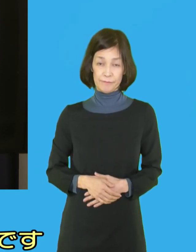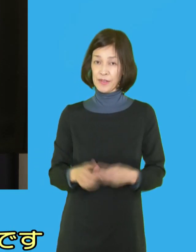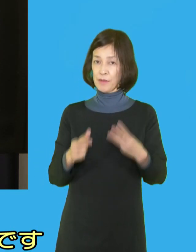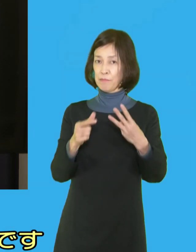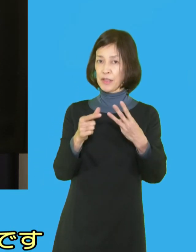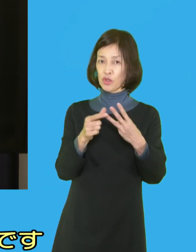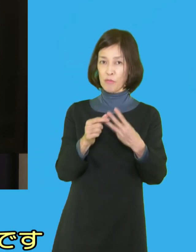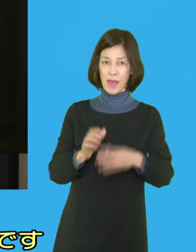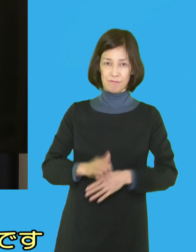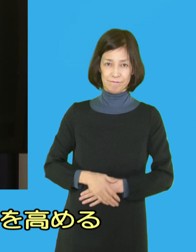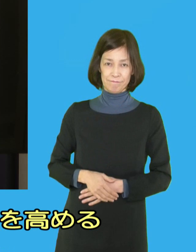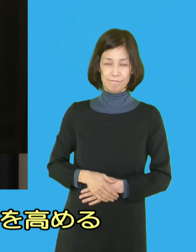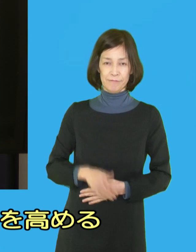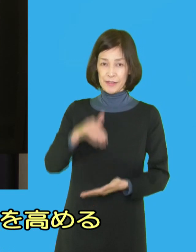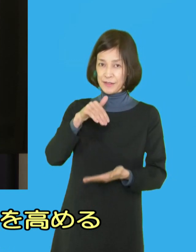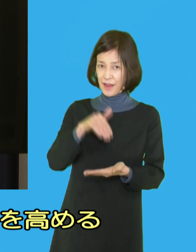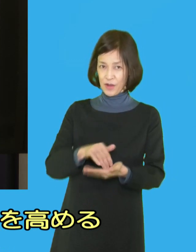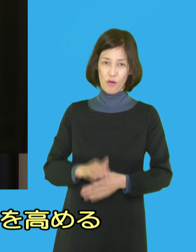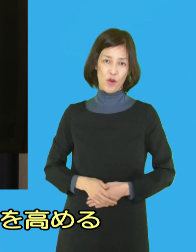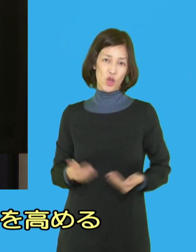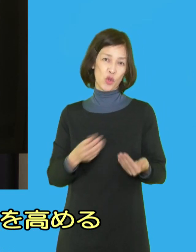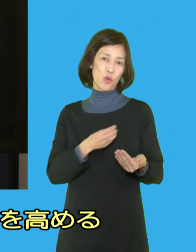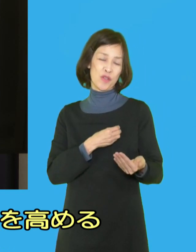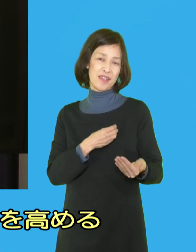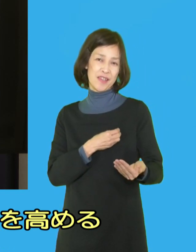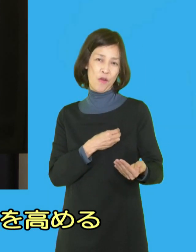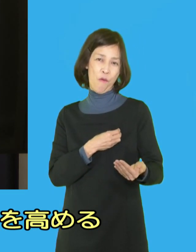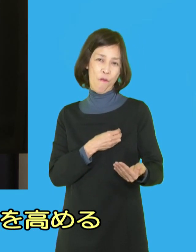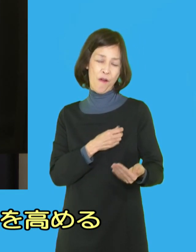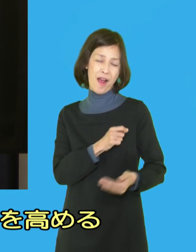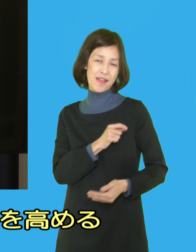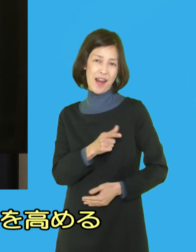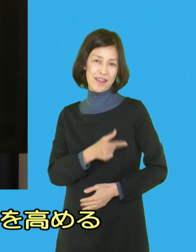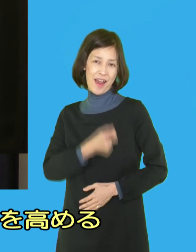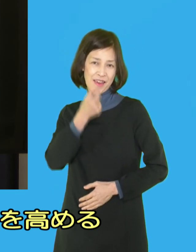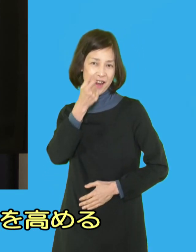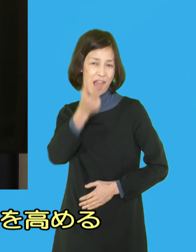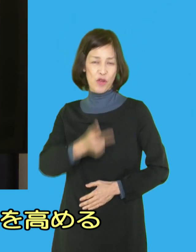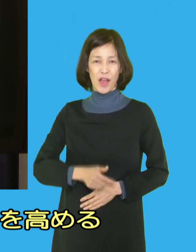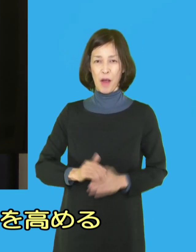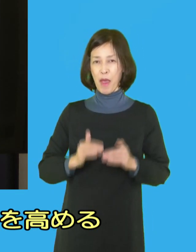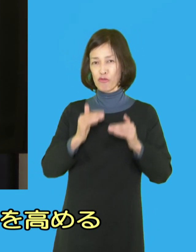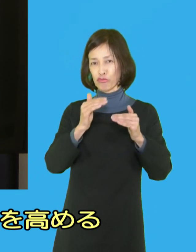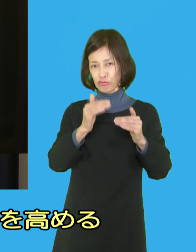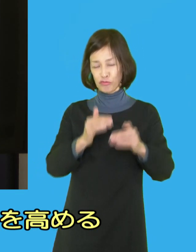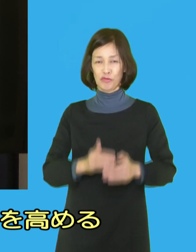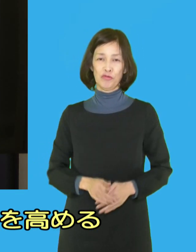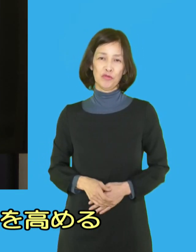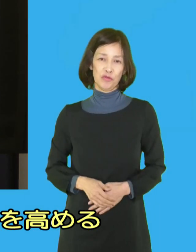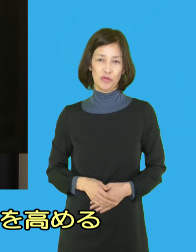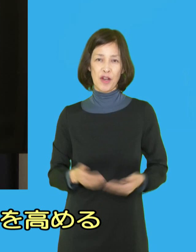つ目、最後ですね、職員の働きがやりがいを高める働き方改革の進め、